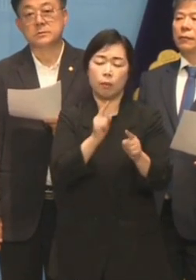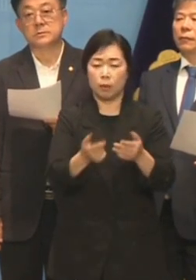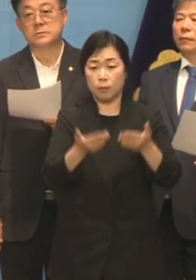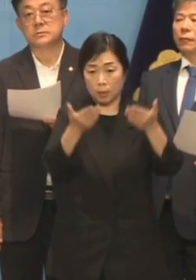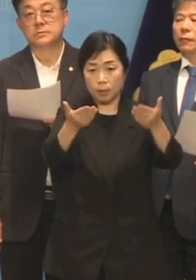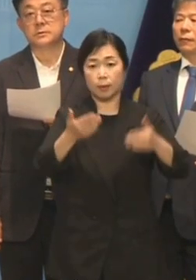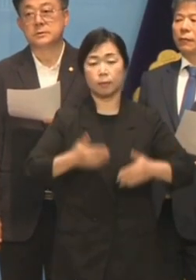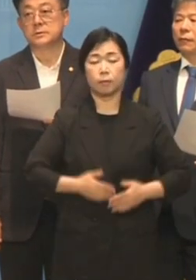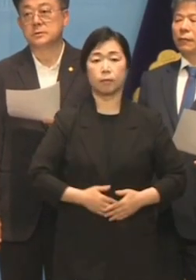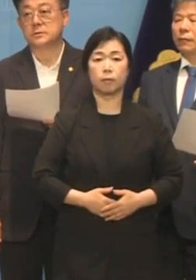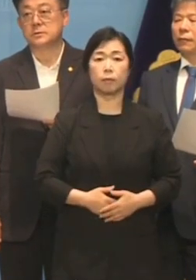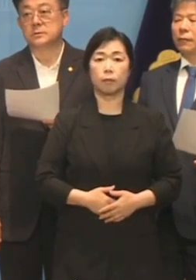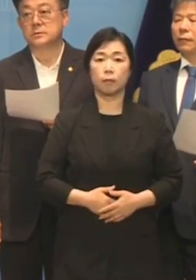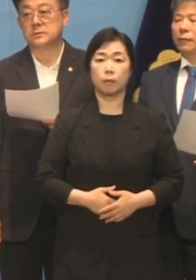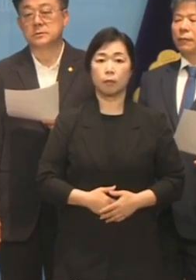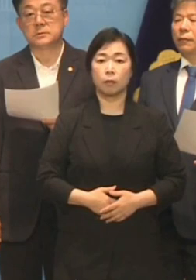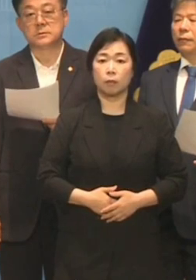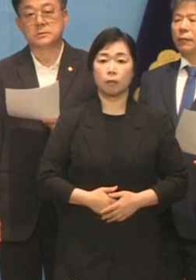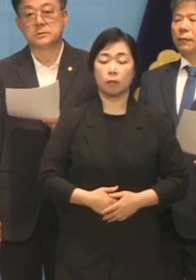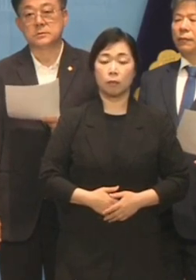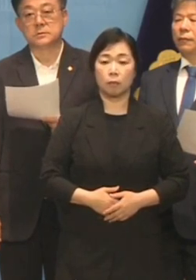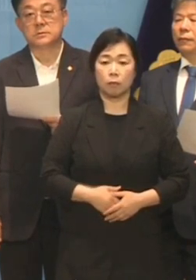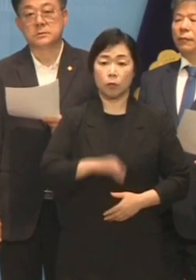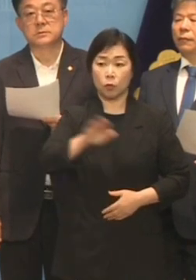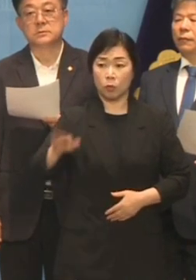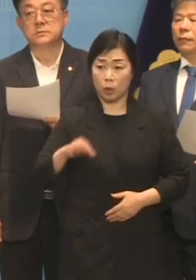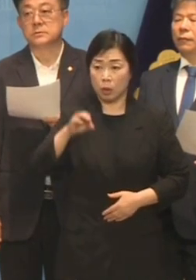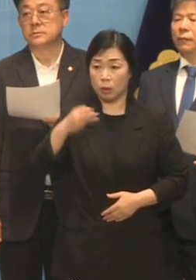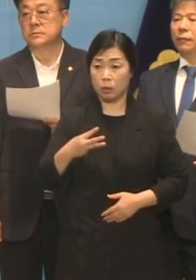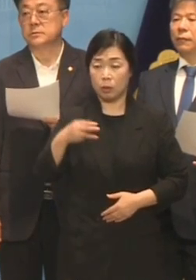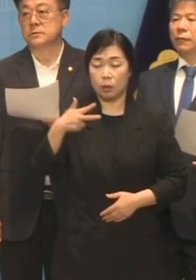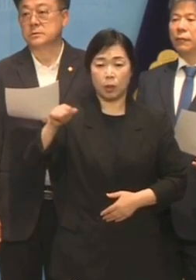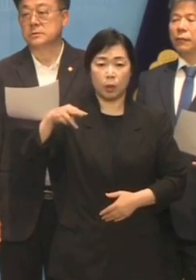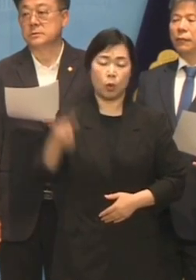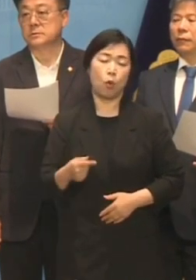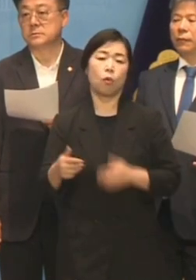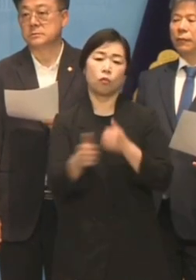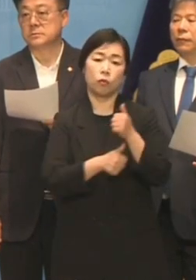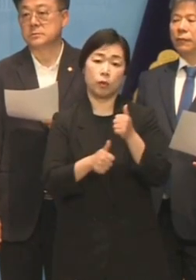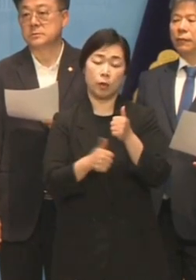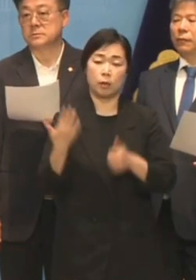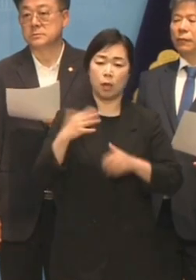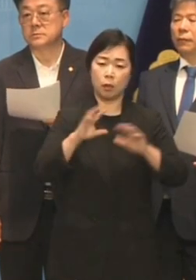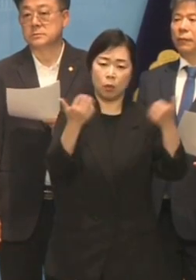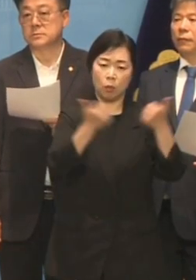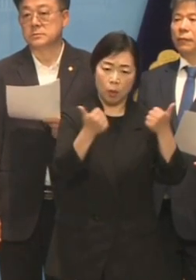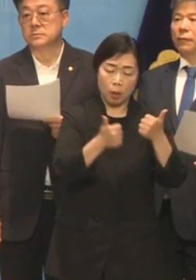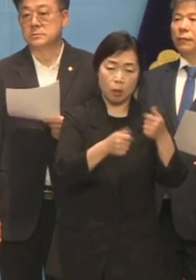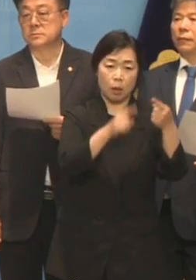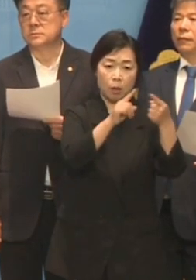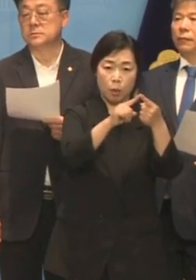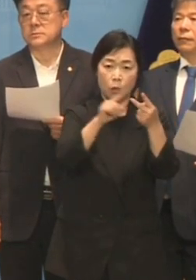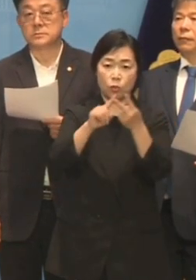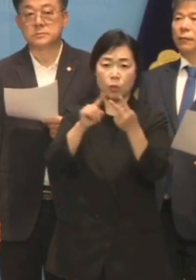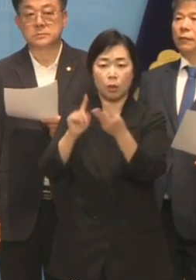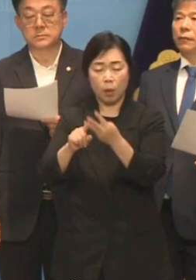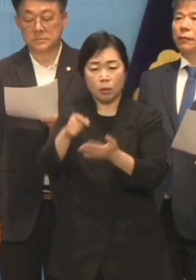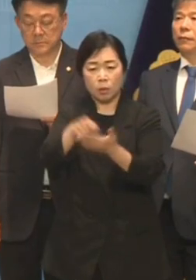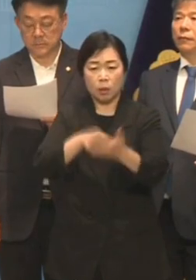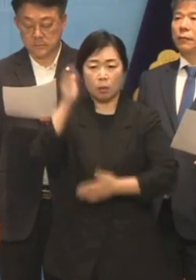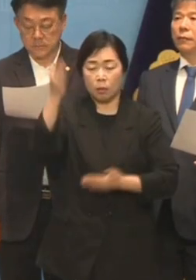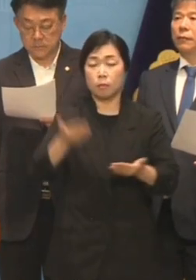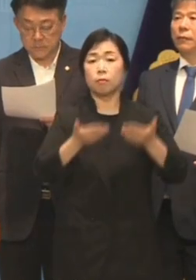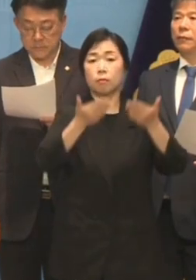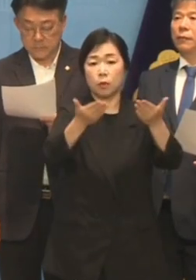말씀을 전합니다. 저희 을지로위원회 주거부동산분과는 지난 토론회 이후 벌써 세 번째 기자회견을